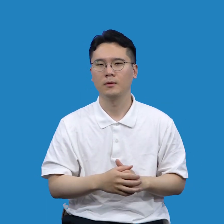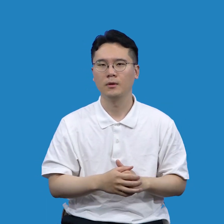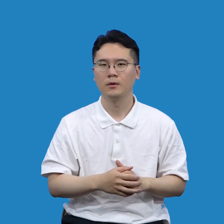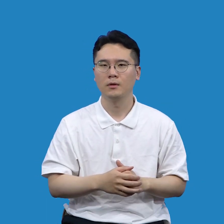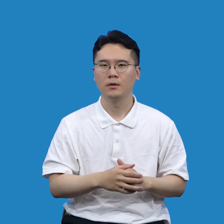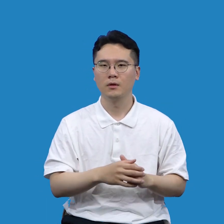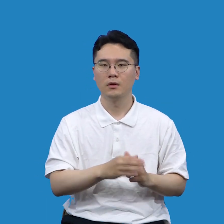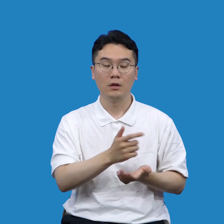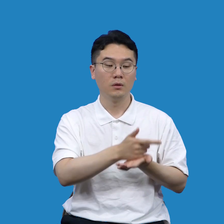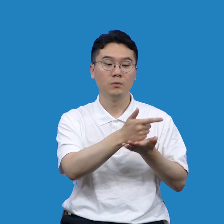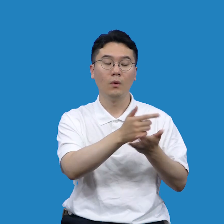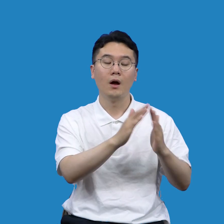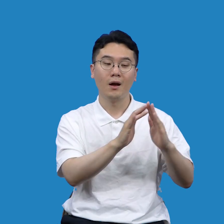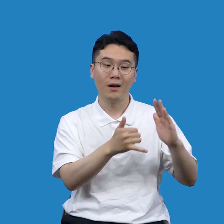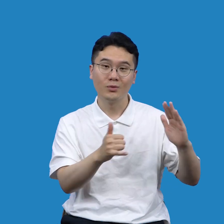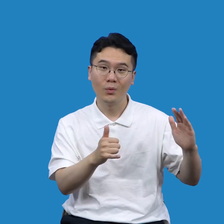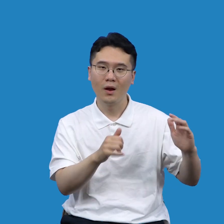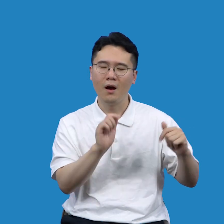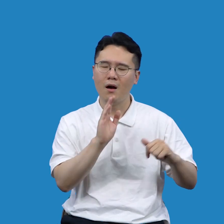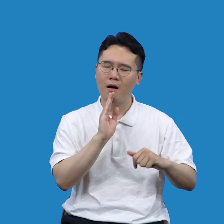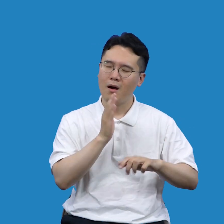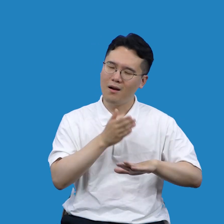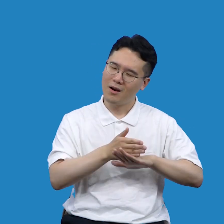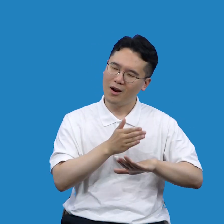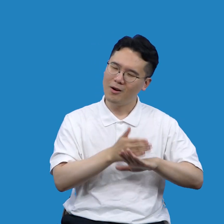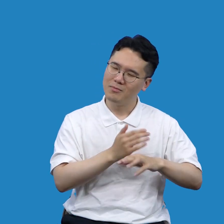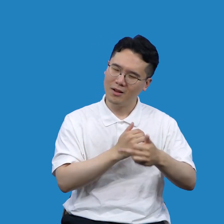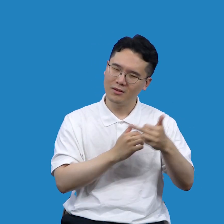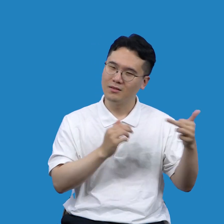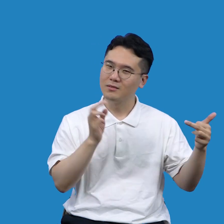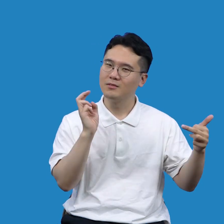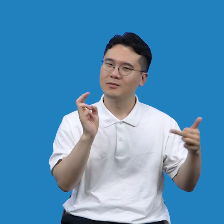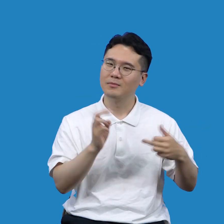노아의 가족의 감사는 얼마나 대단했을까요?